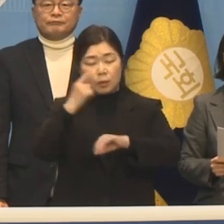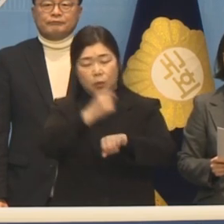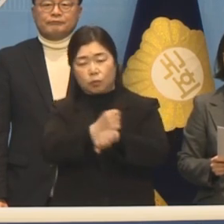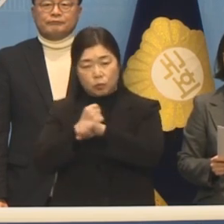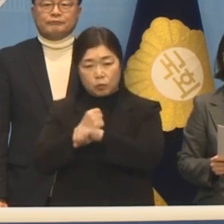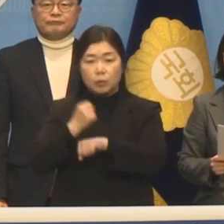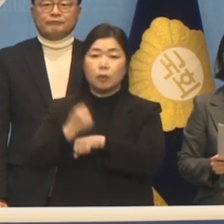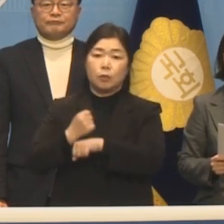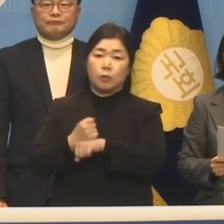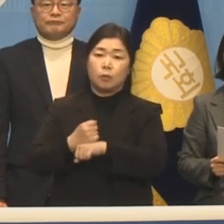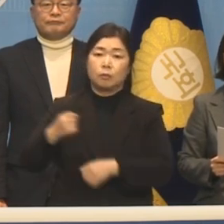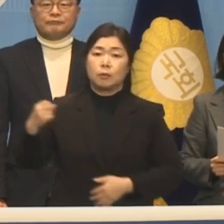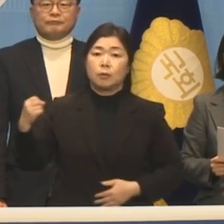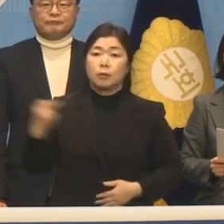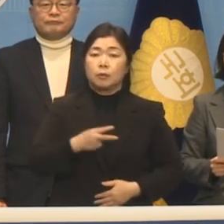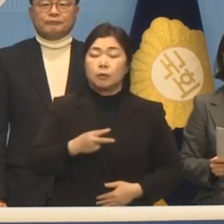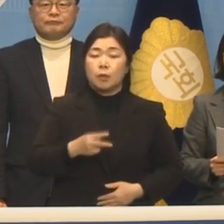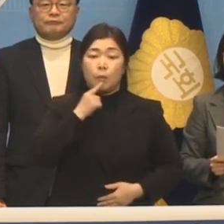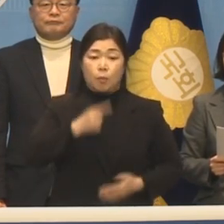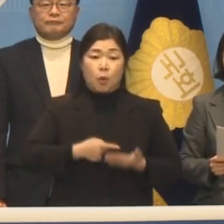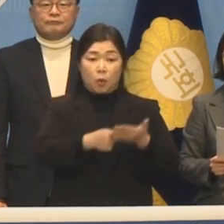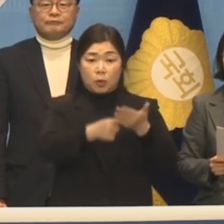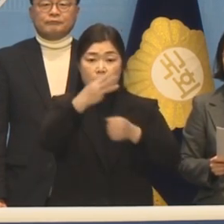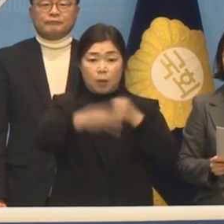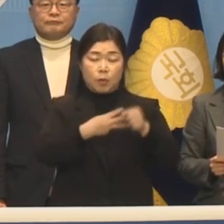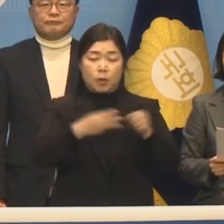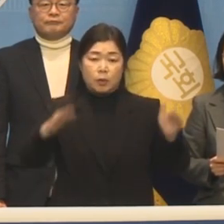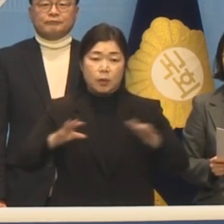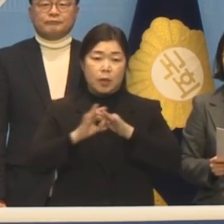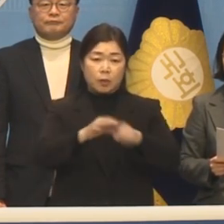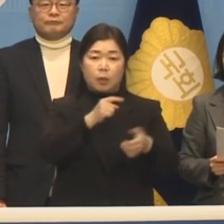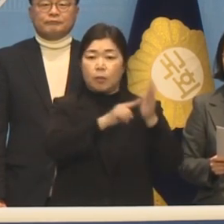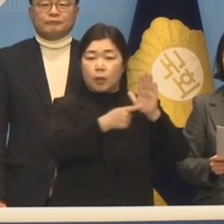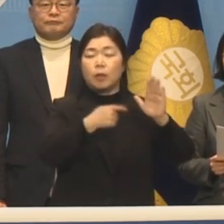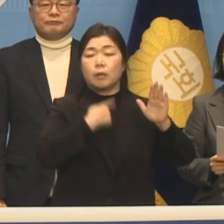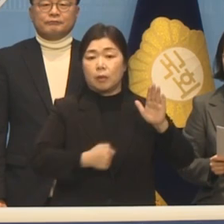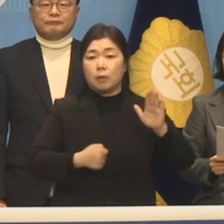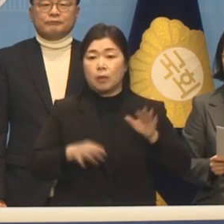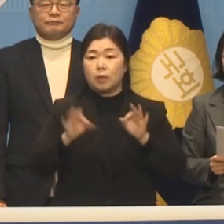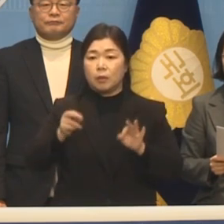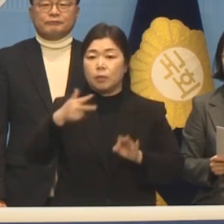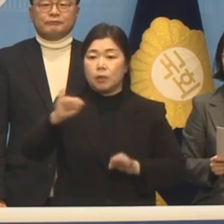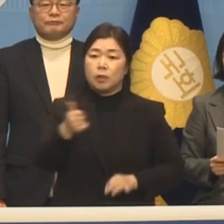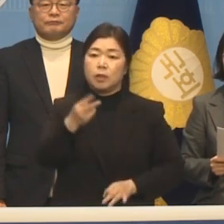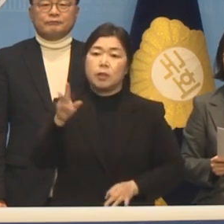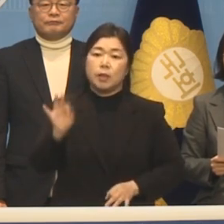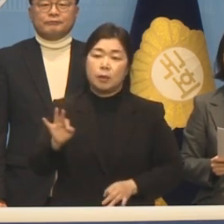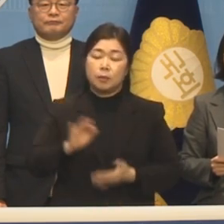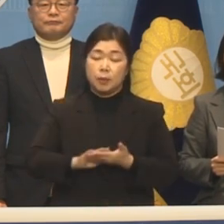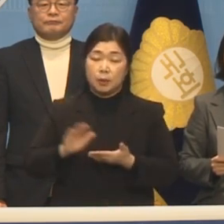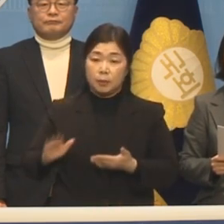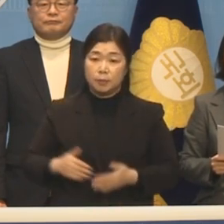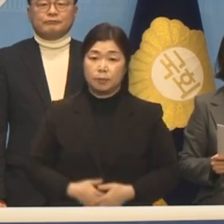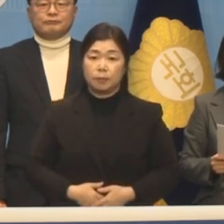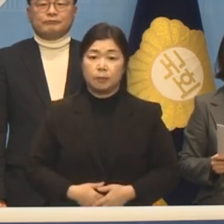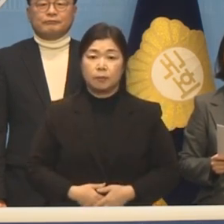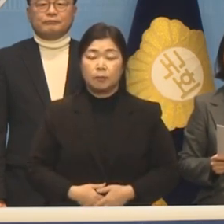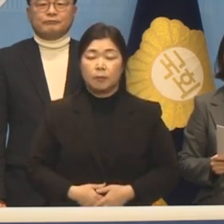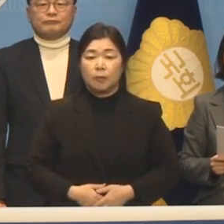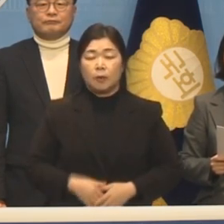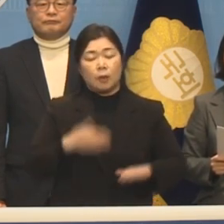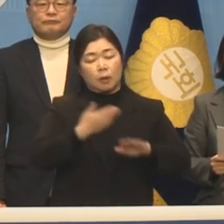연구하고 보고서를 3년째 내었던 경력이 있습니다. 김진향이라고 합니다. 다른